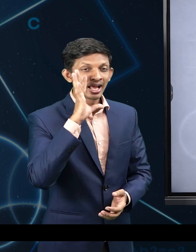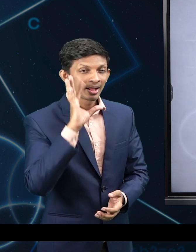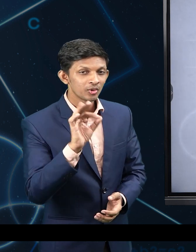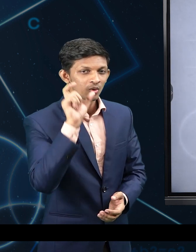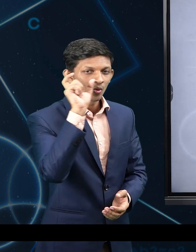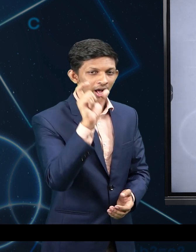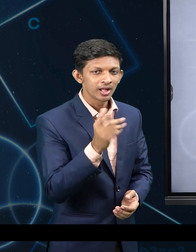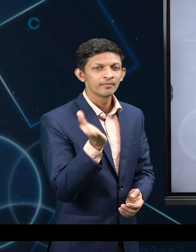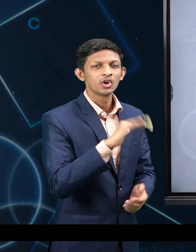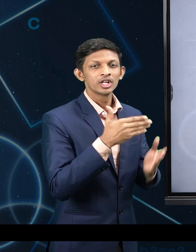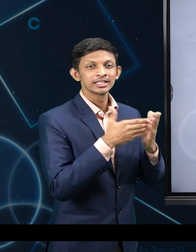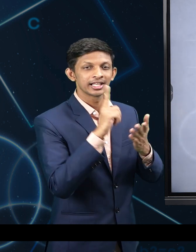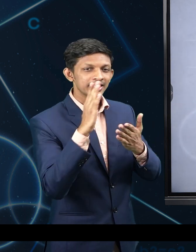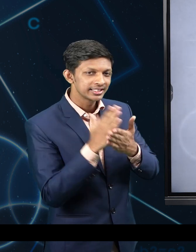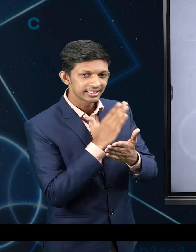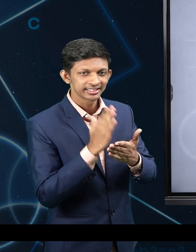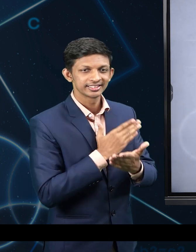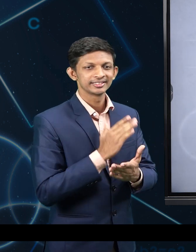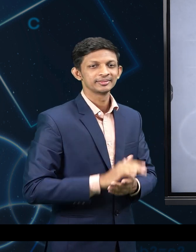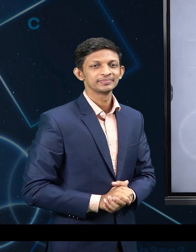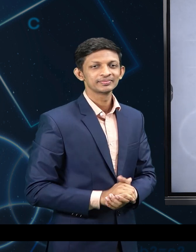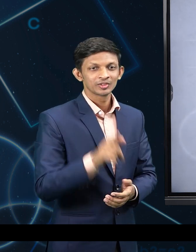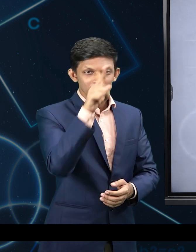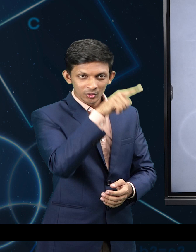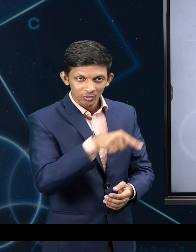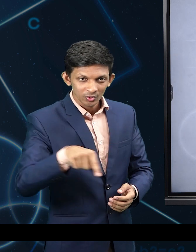ఈ పాఠం నుండి కీలక పదాలు: సర్కిల్,